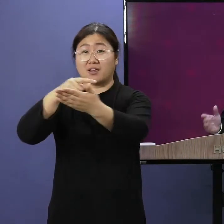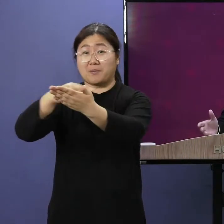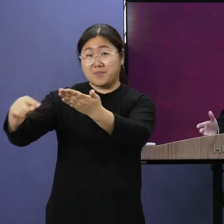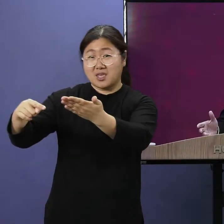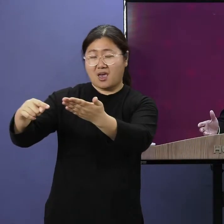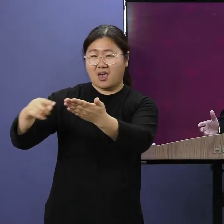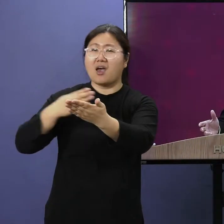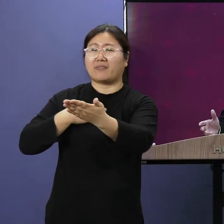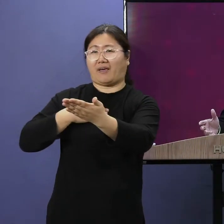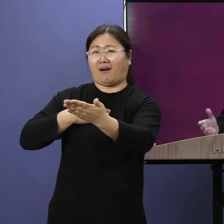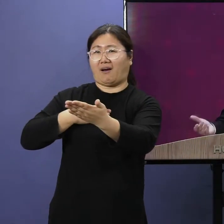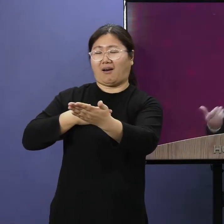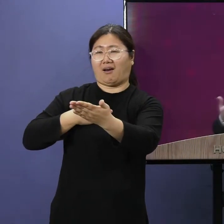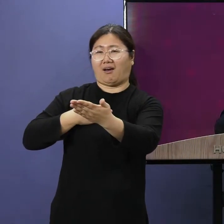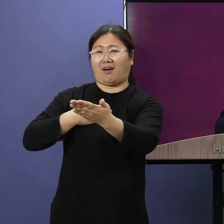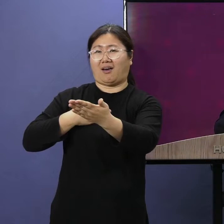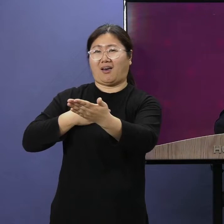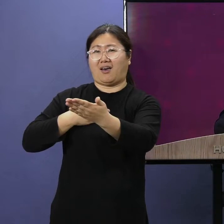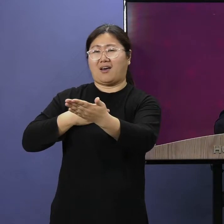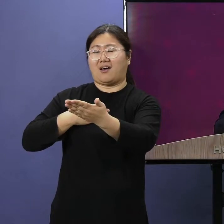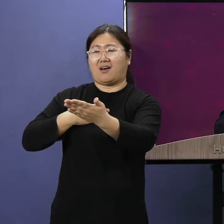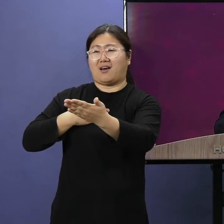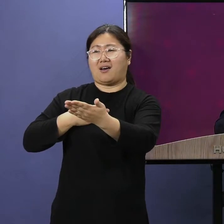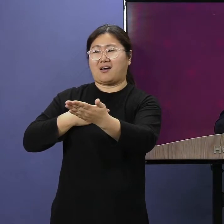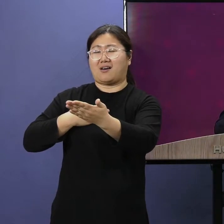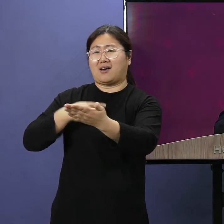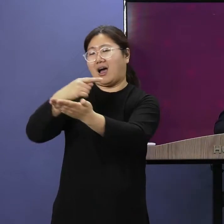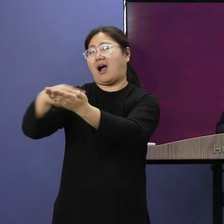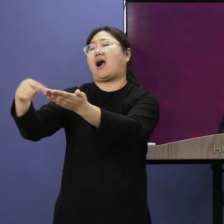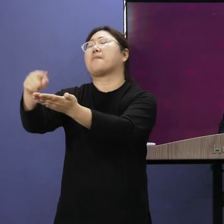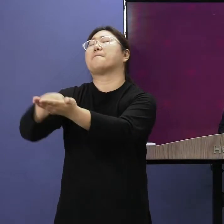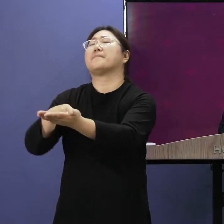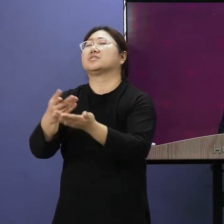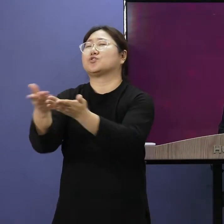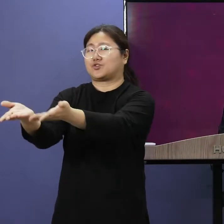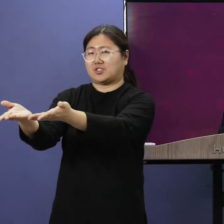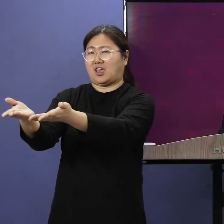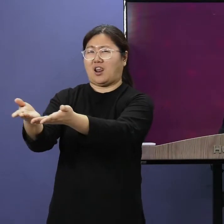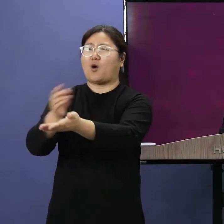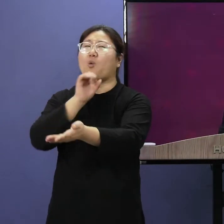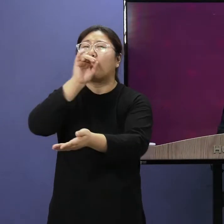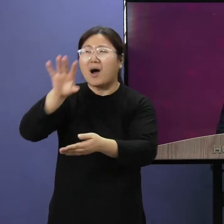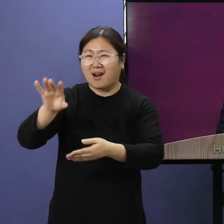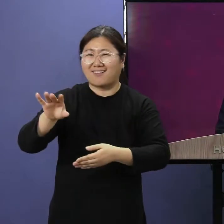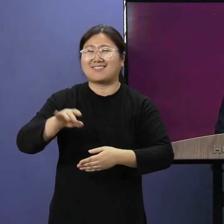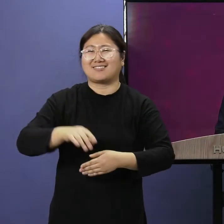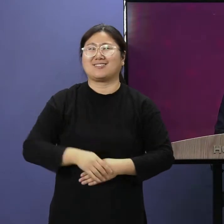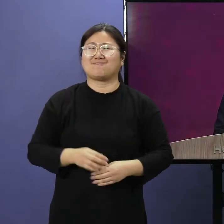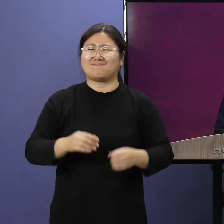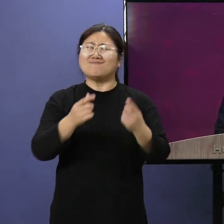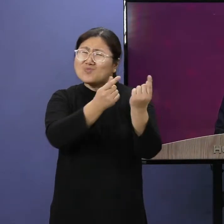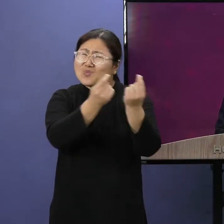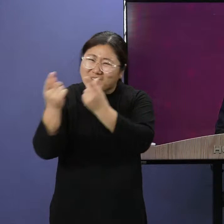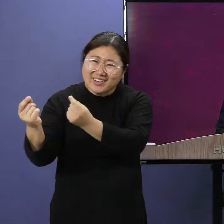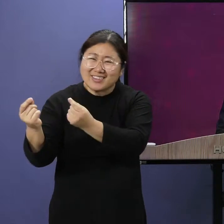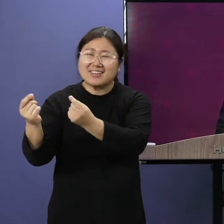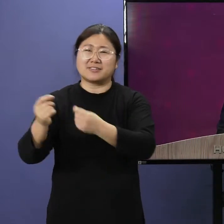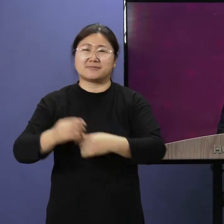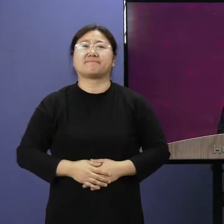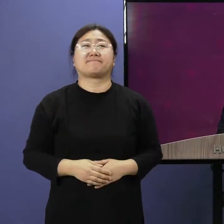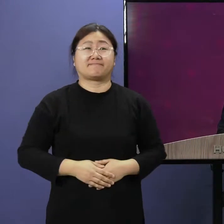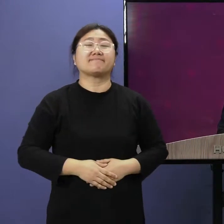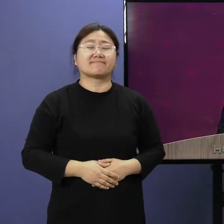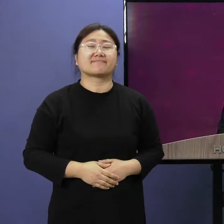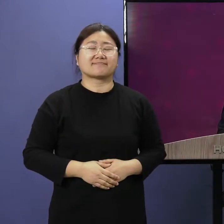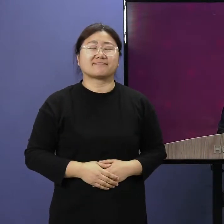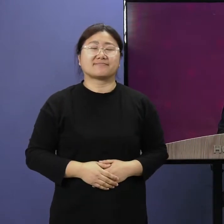줄게. 내가 다 책임져 줄게. 왜? 부모가 살아있을 때 자녀들은 재산권을 어떻게 할 수 없다라고